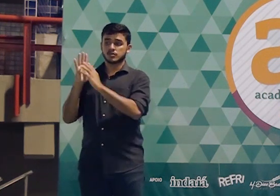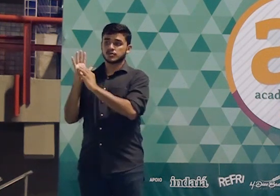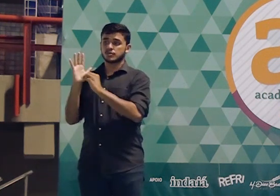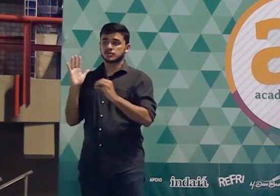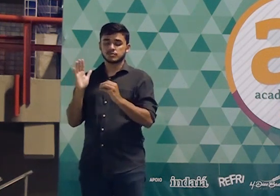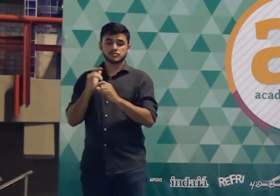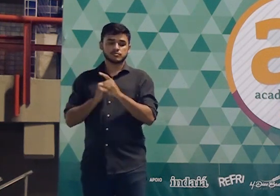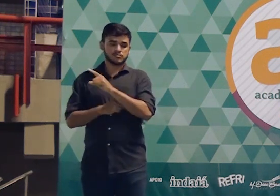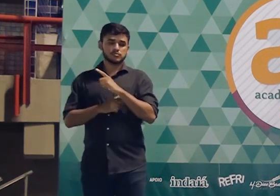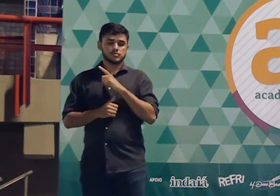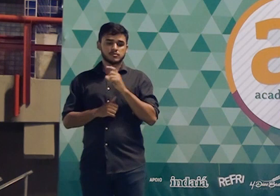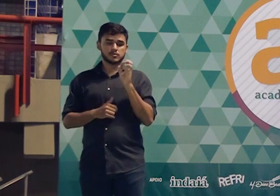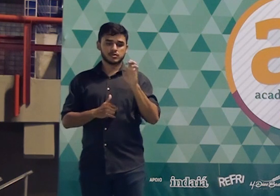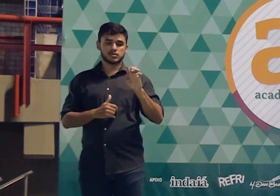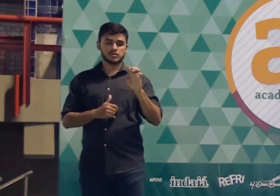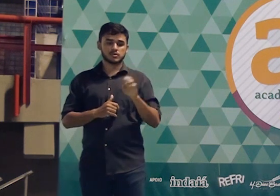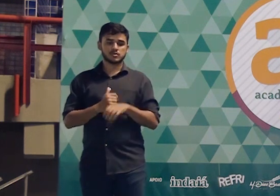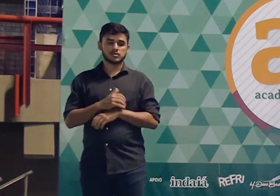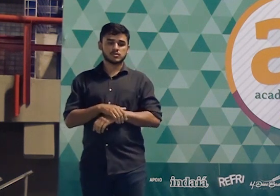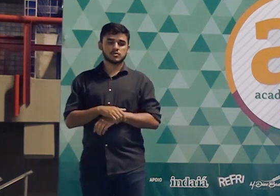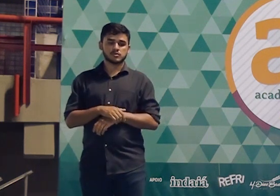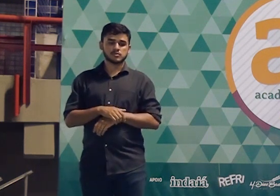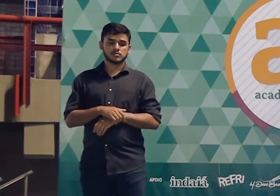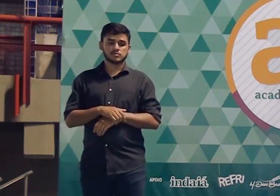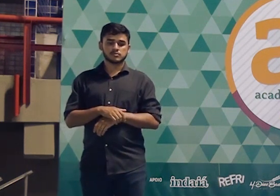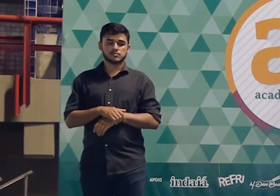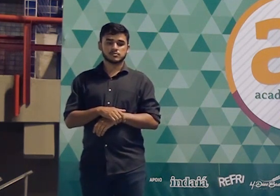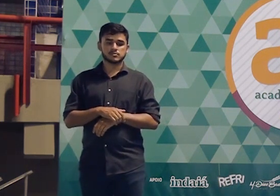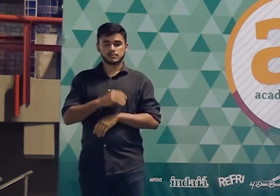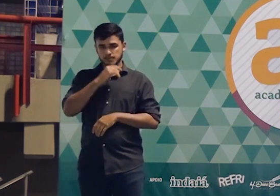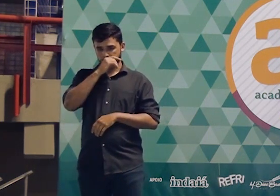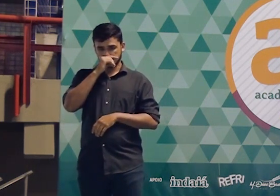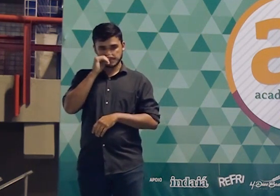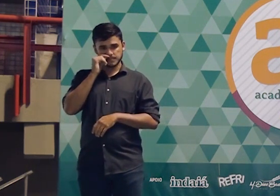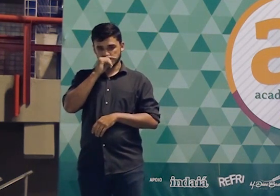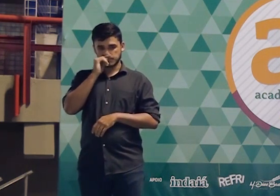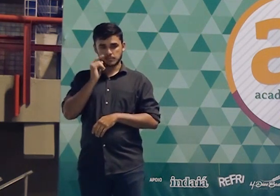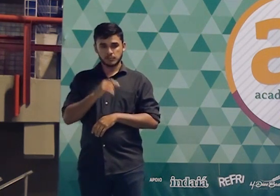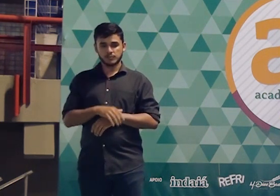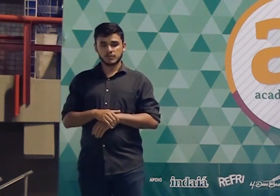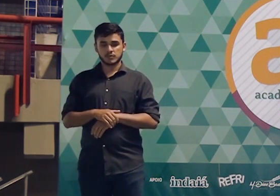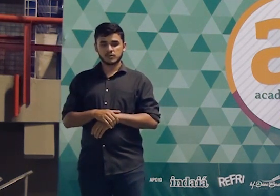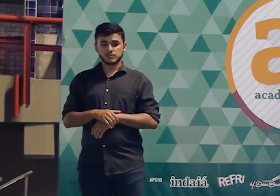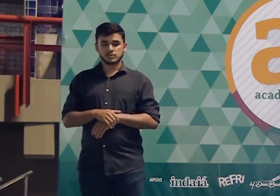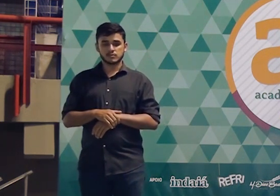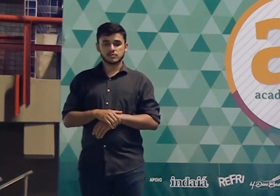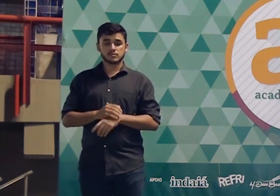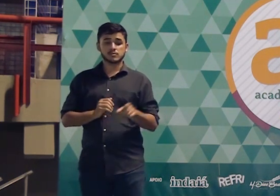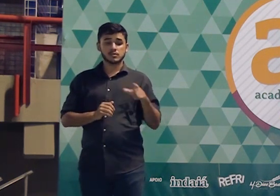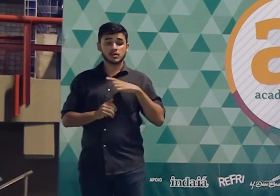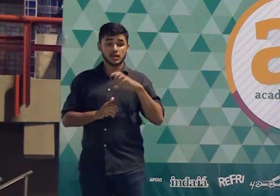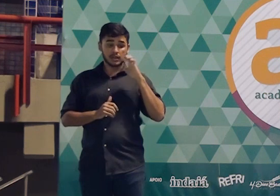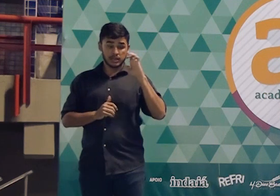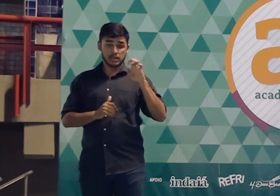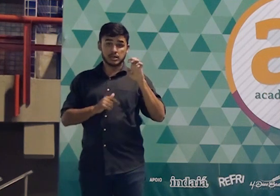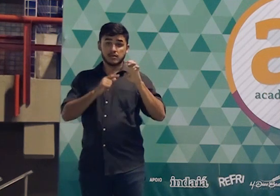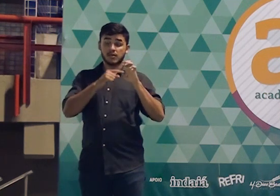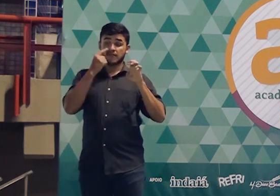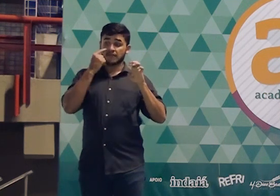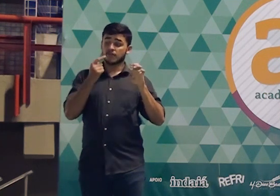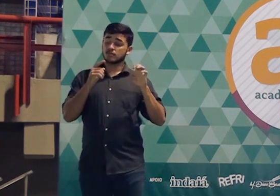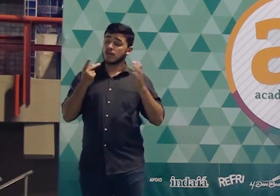5 palavras aí no seu caderninho, na sua apostila, que quando você encontrar lá na